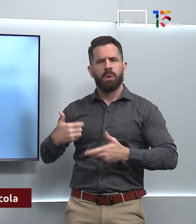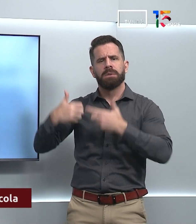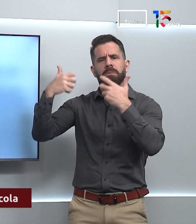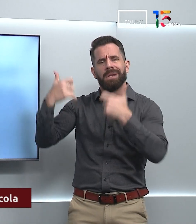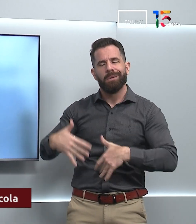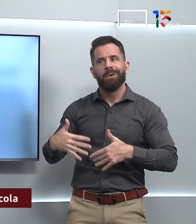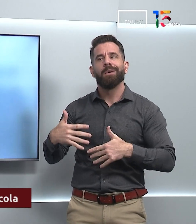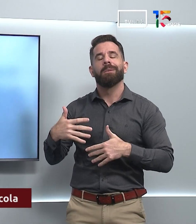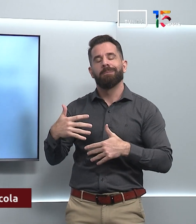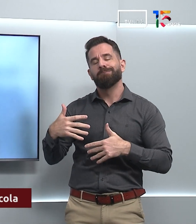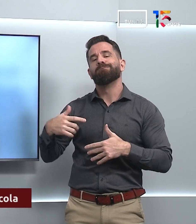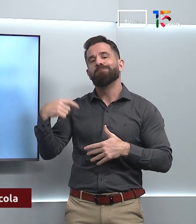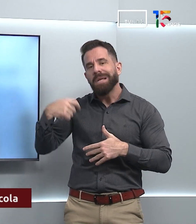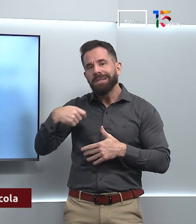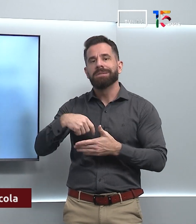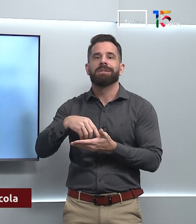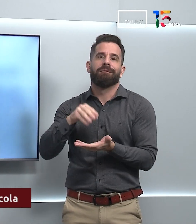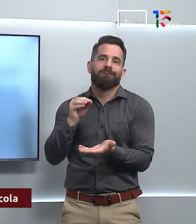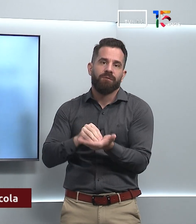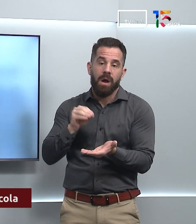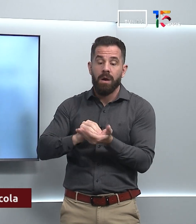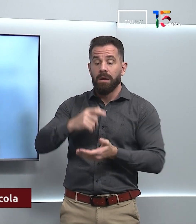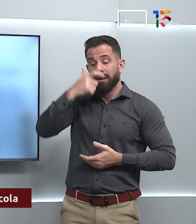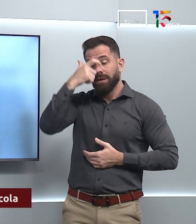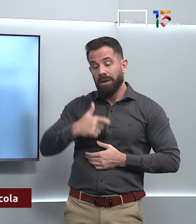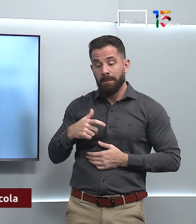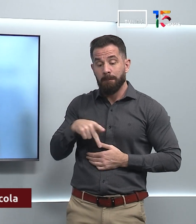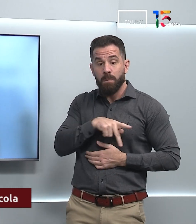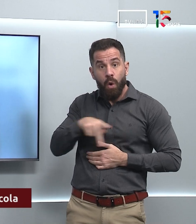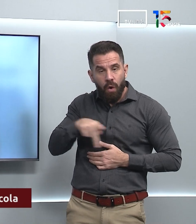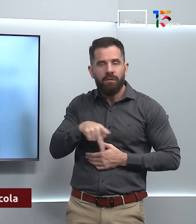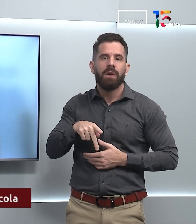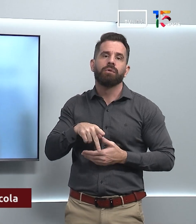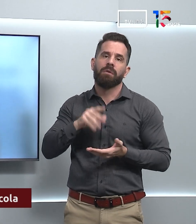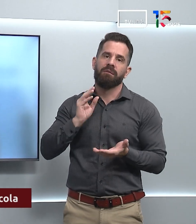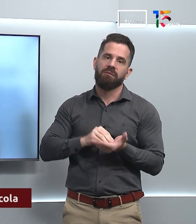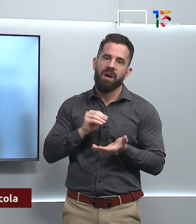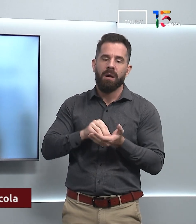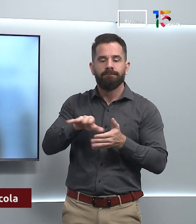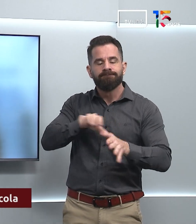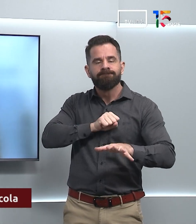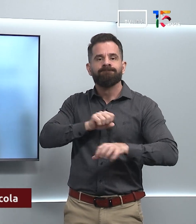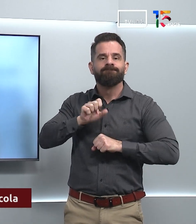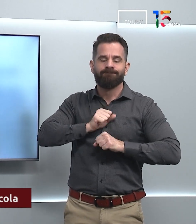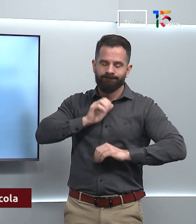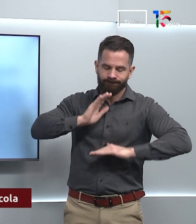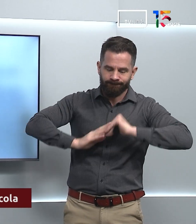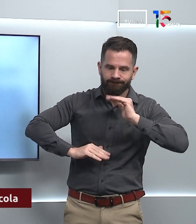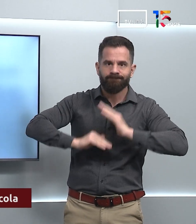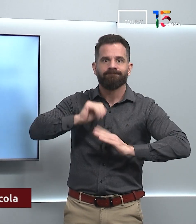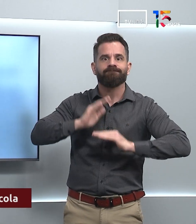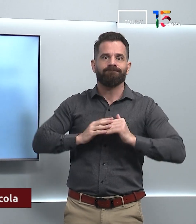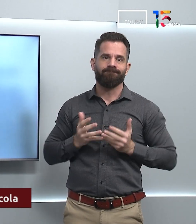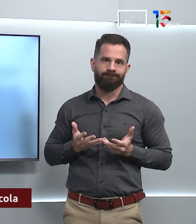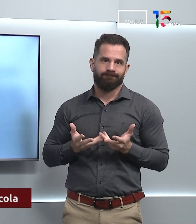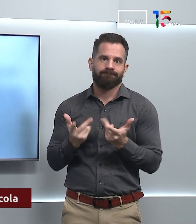gente lidar. A formação docente, que é um gargalo ainda no nosso país, tanto a inicial como a continuada, para que esses professores também